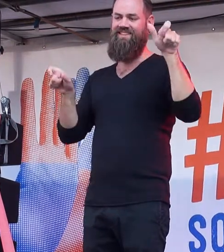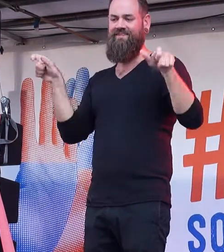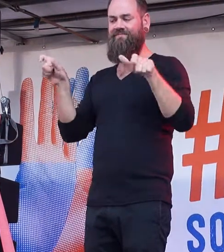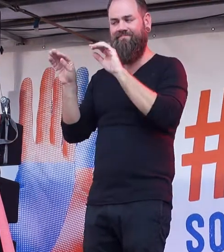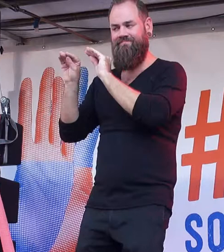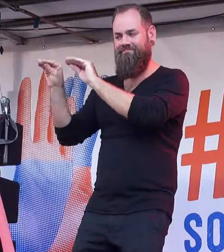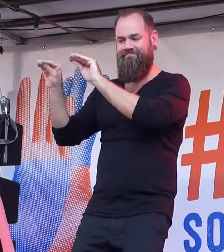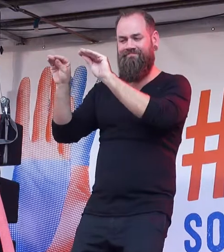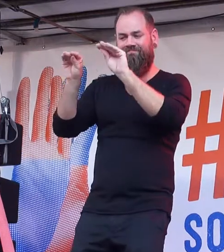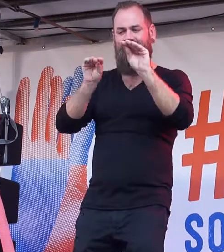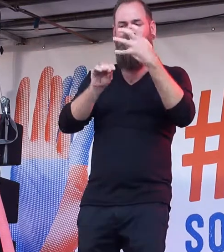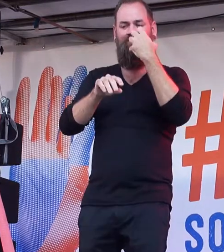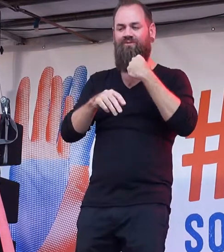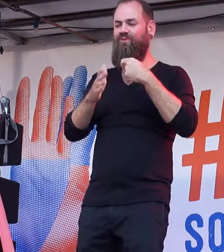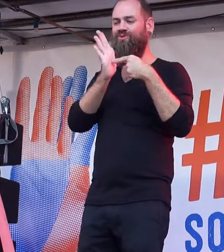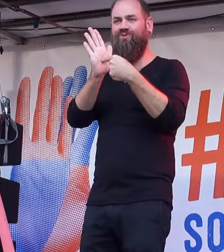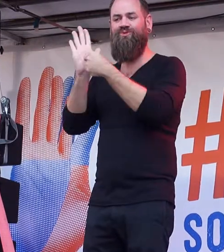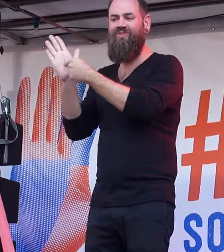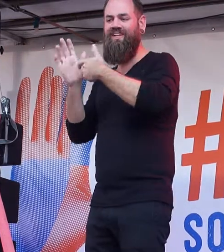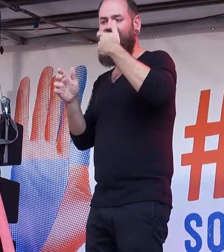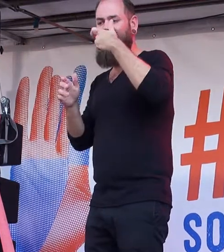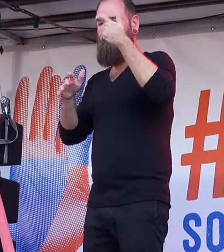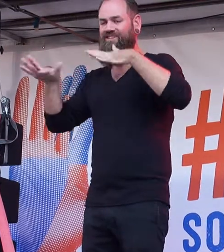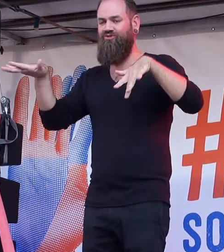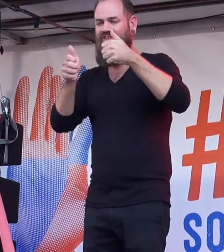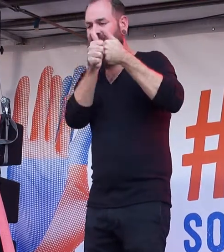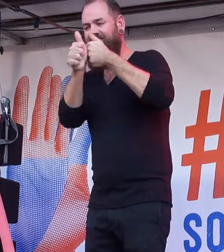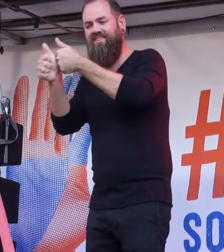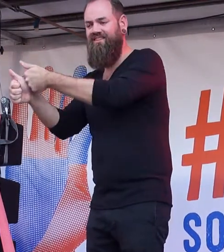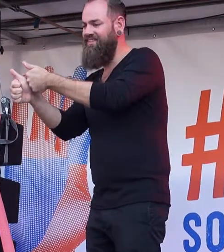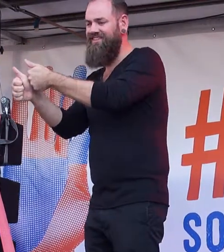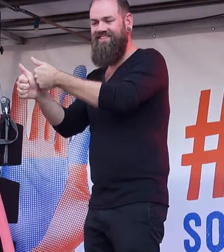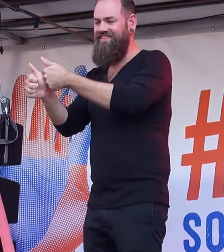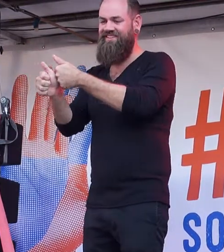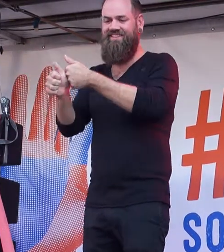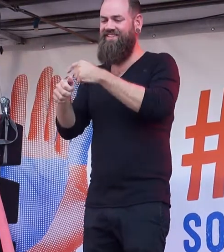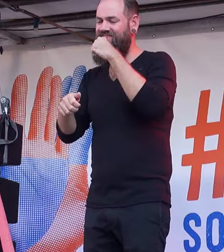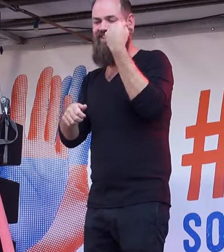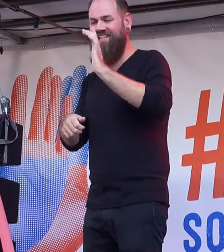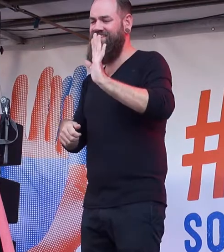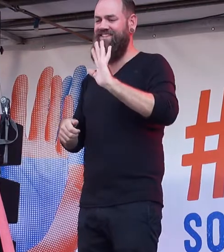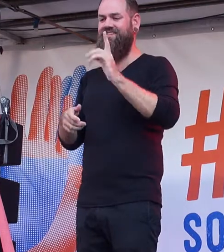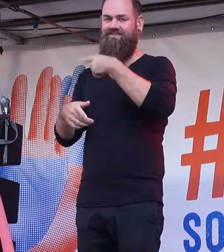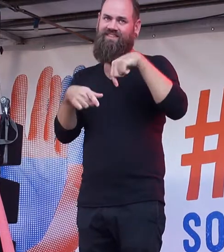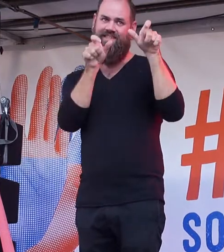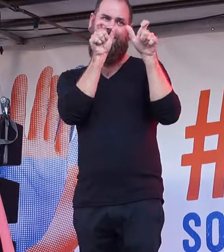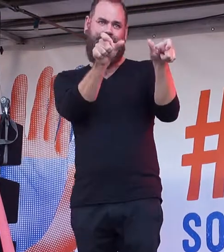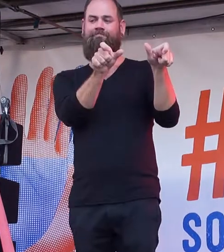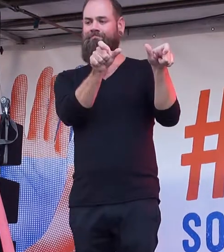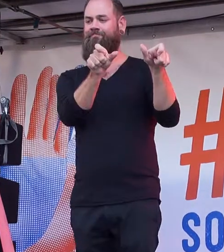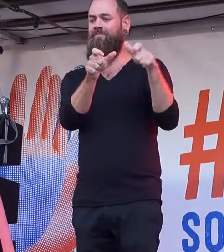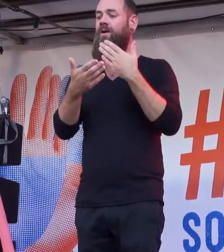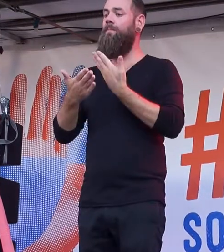Straßen hetzen, die nicht weiß sind. Wir erleben einen ehemaligen Verfassungsschutzpräsidenten, der